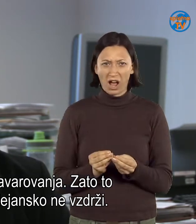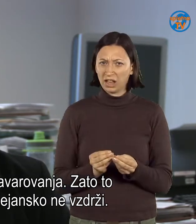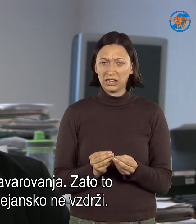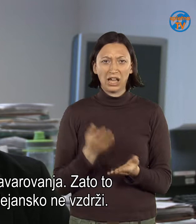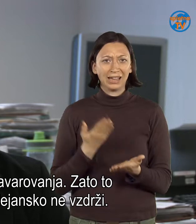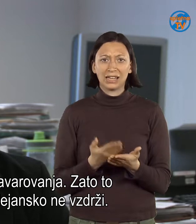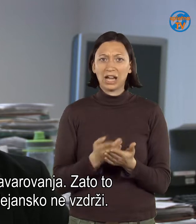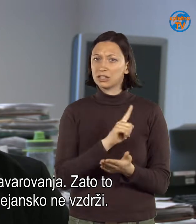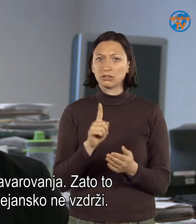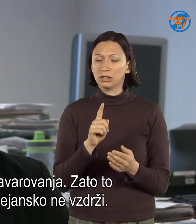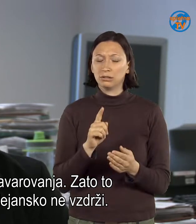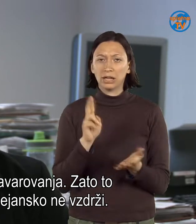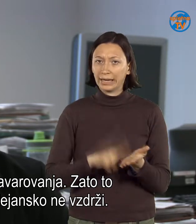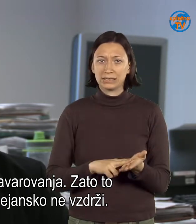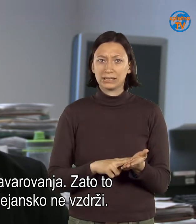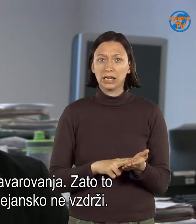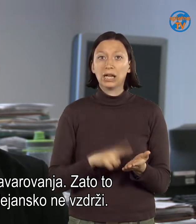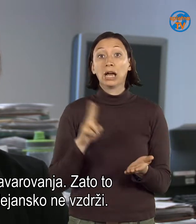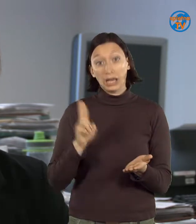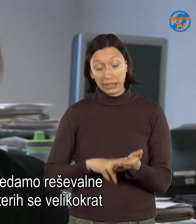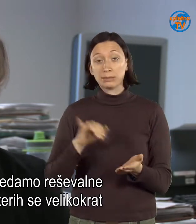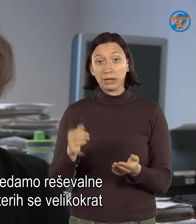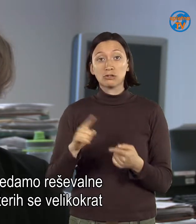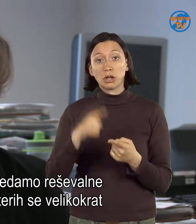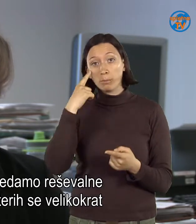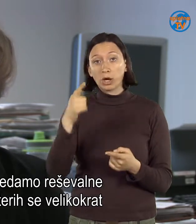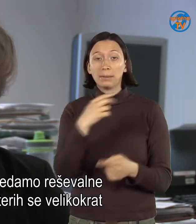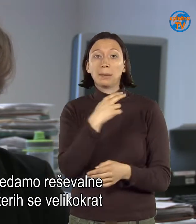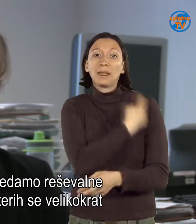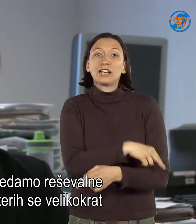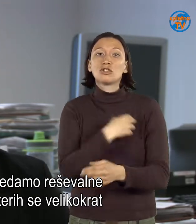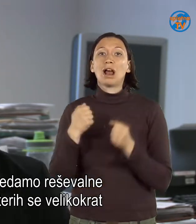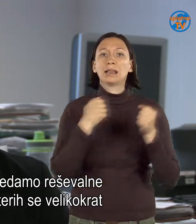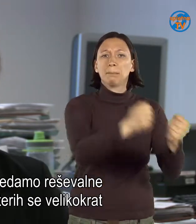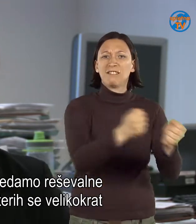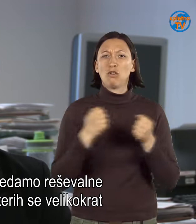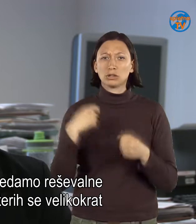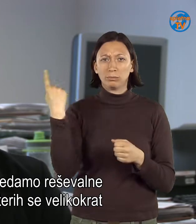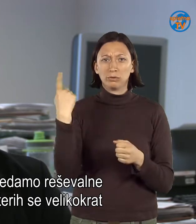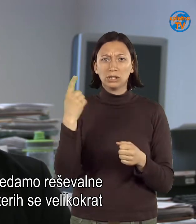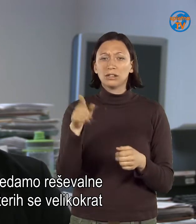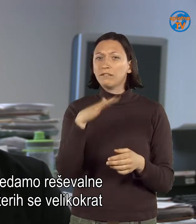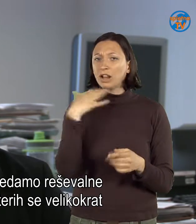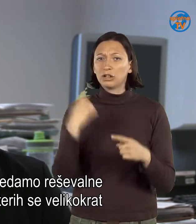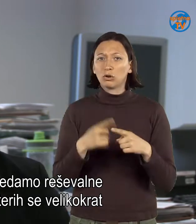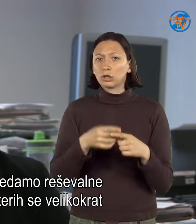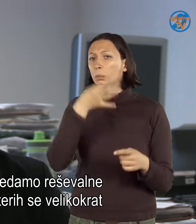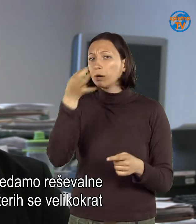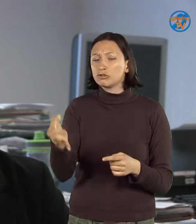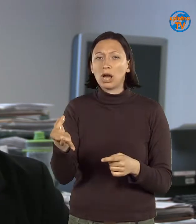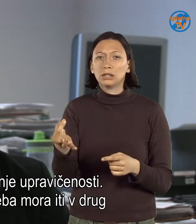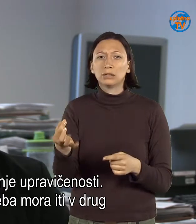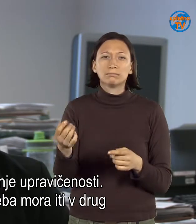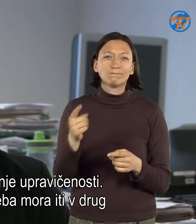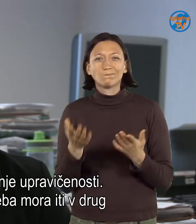pospeševanje dejansko ne vzdrži. Res pa je, recimo, če pogledamo reševalne prevoze, tem se velikokrat